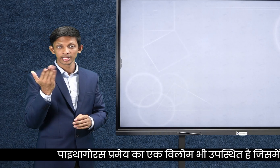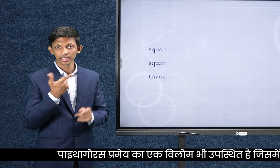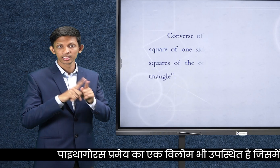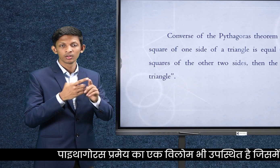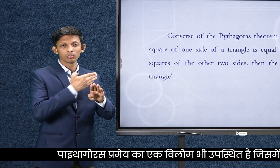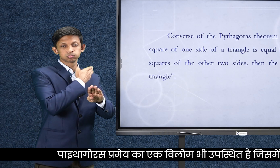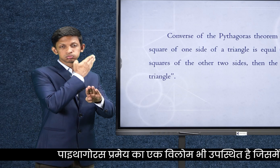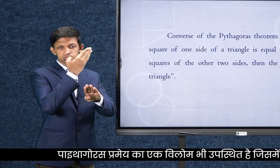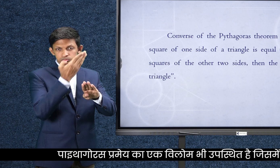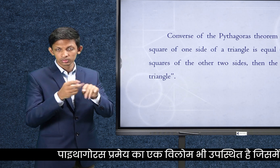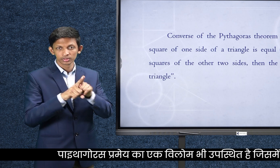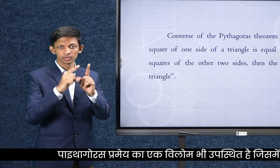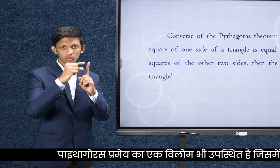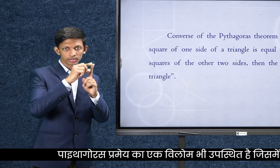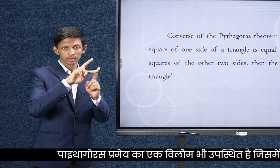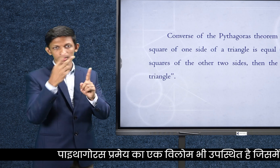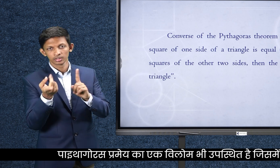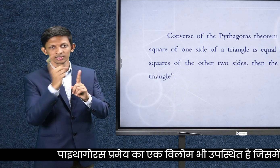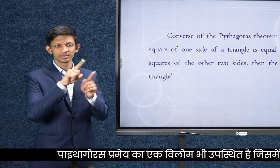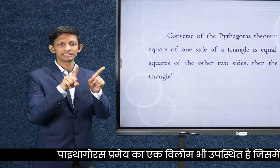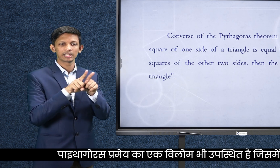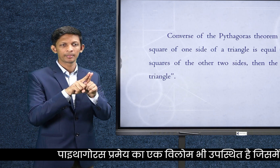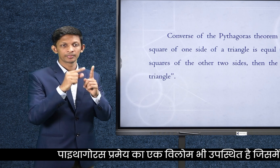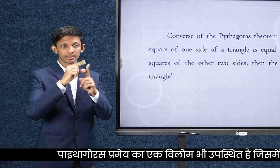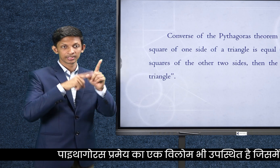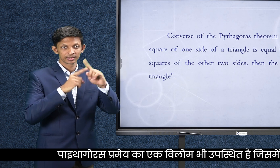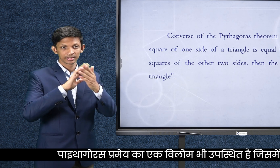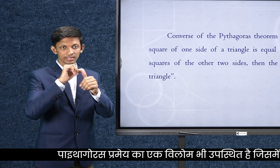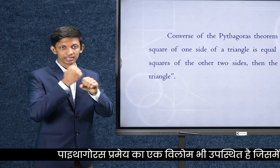पाइथागोरस प्रमेय का एक विलोम भी उपस्थित है, जिसमें कहा गया है